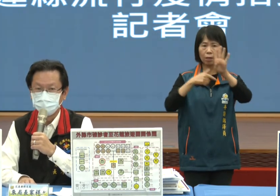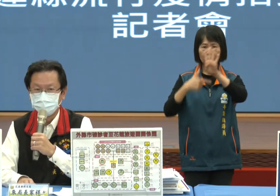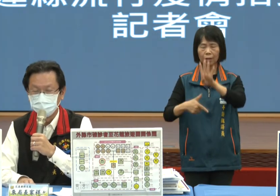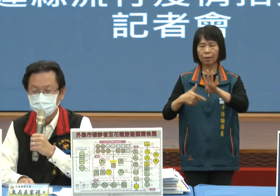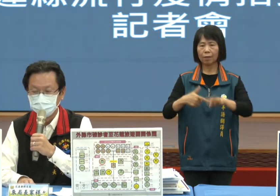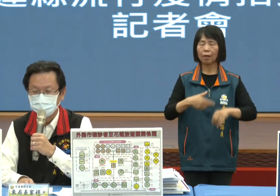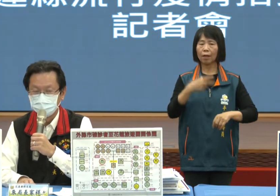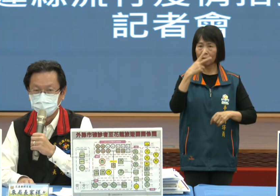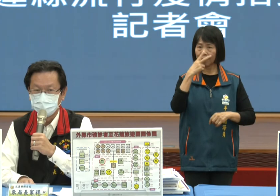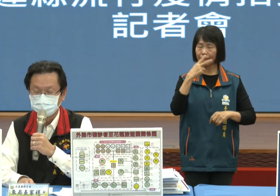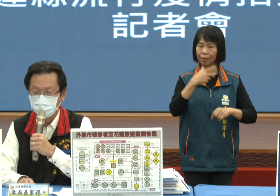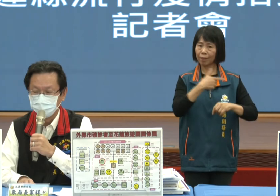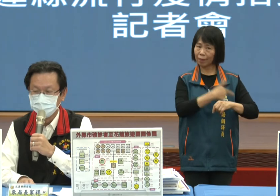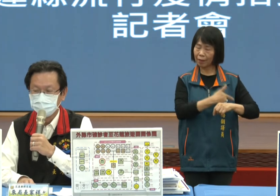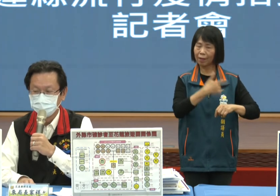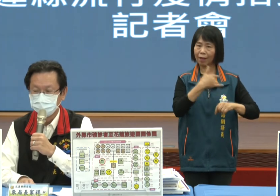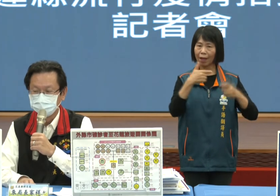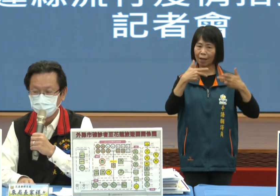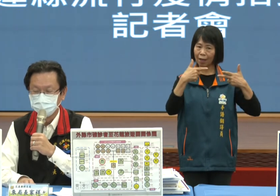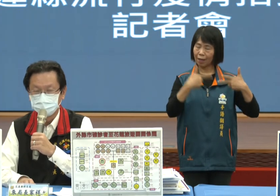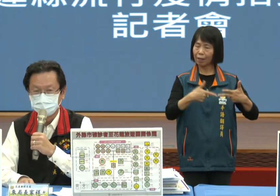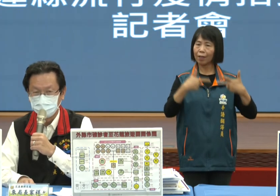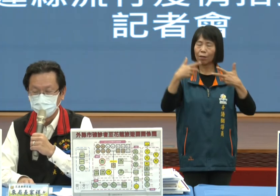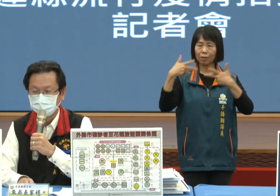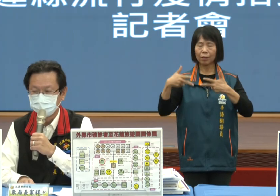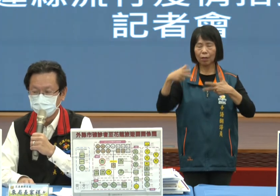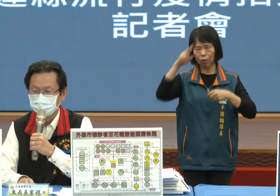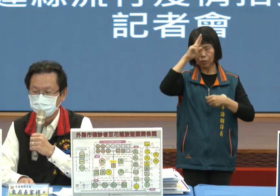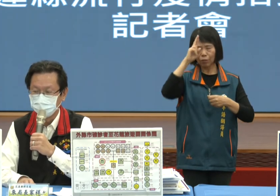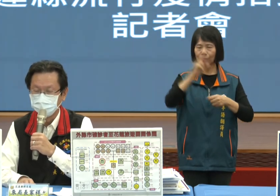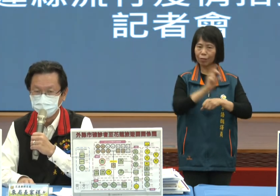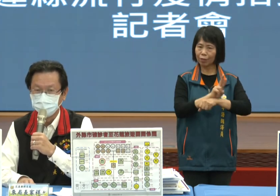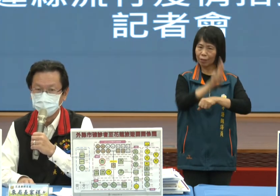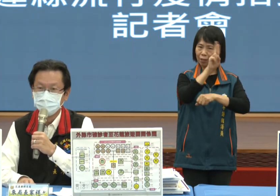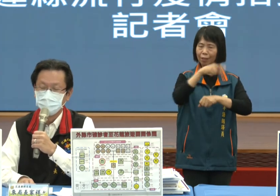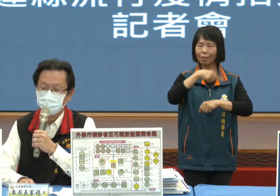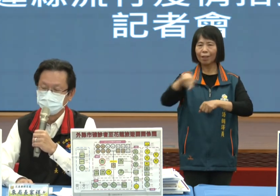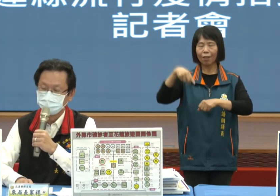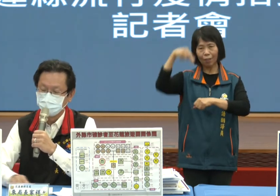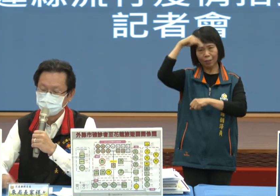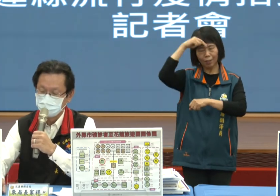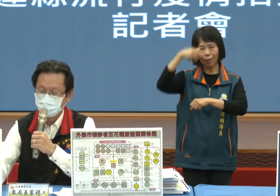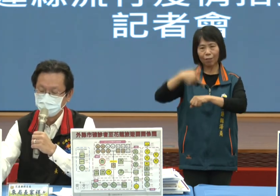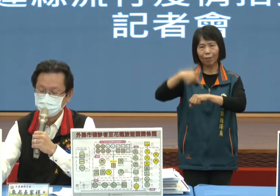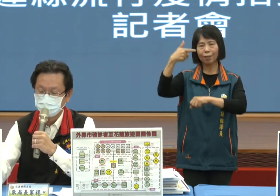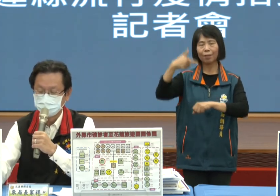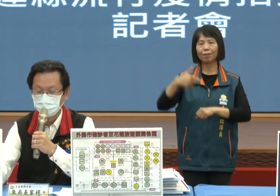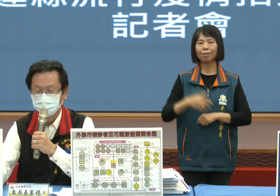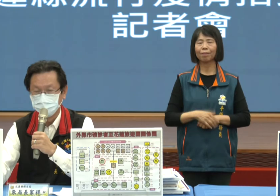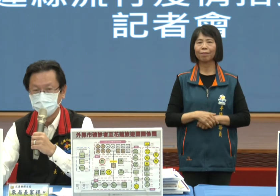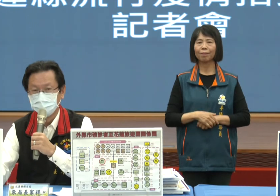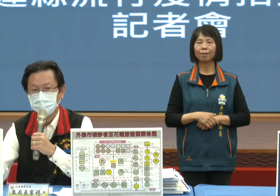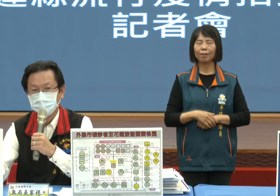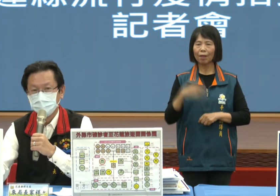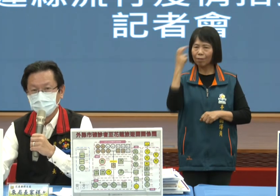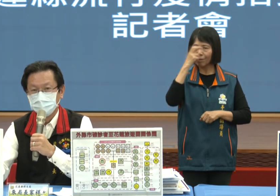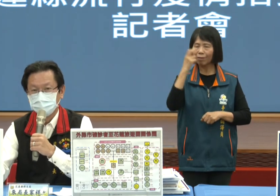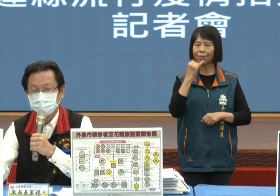要回复到原先的那个样态，就是从中午12点到下午6点，从中午12点到